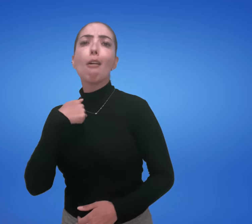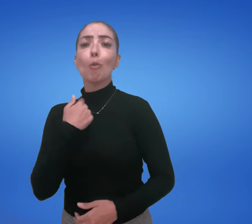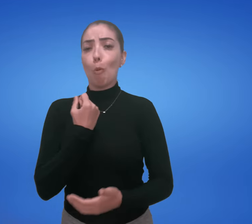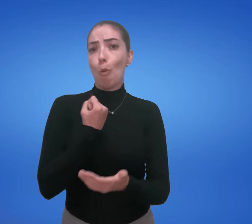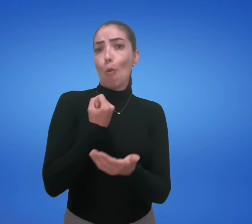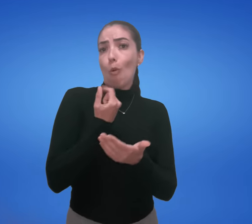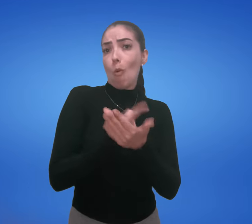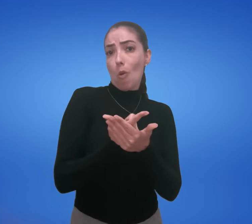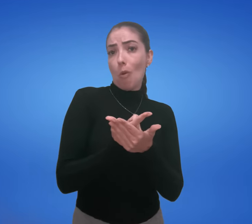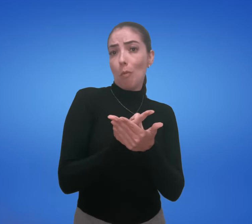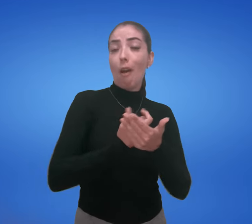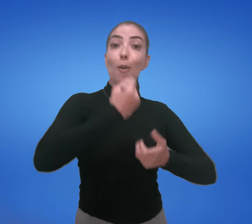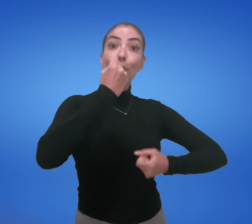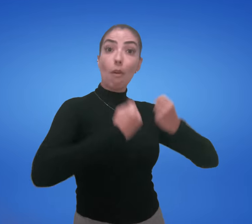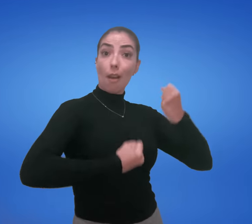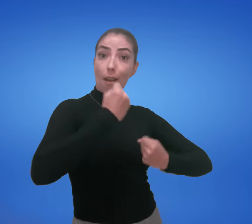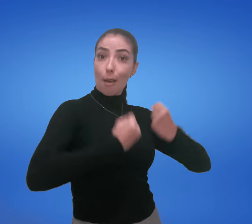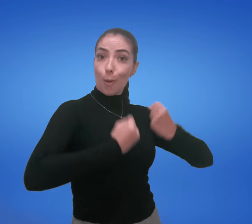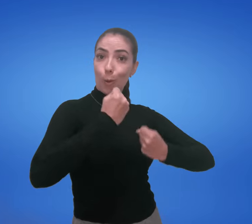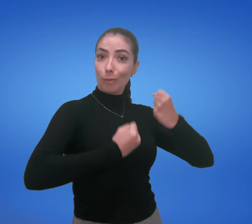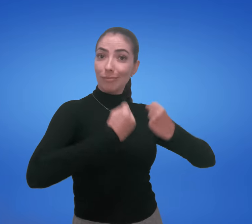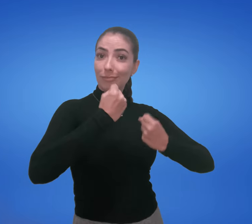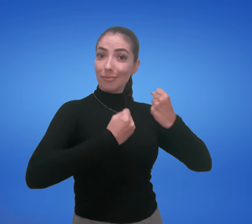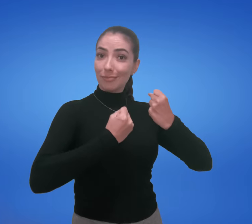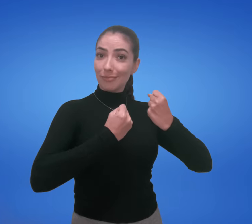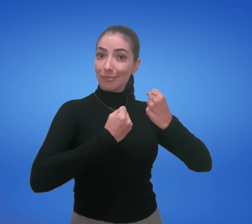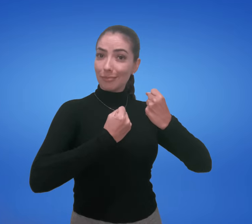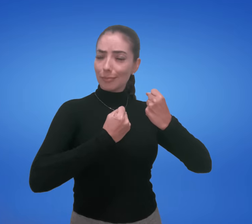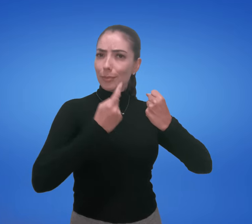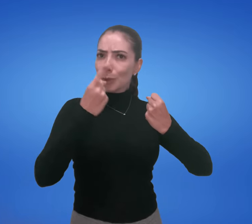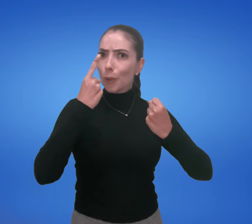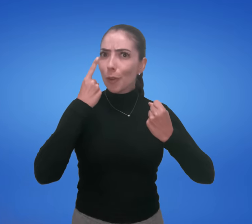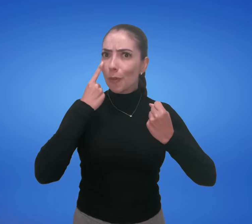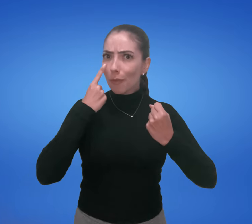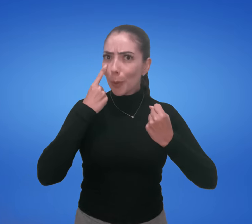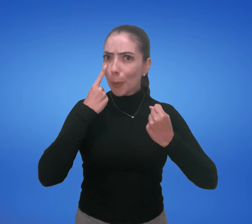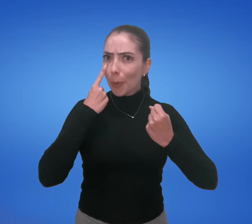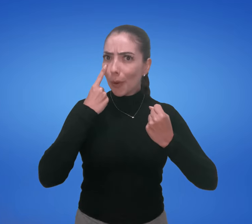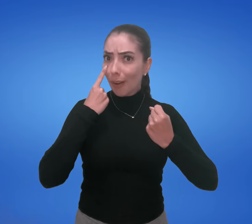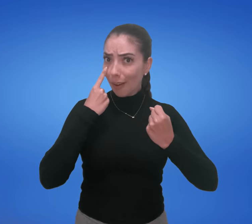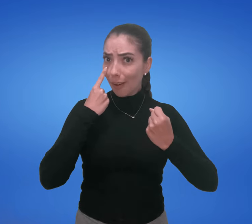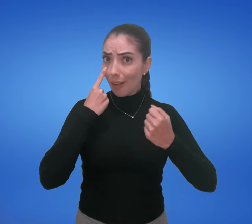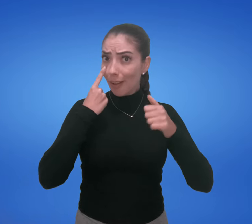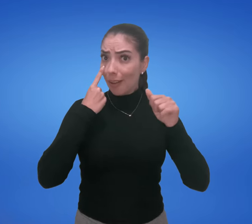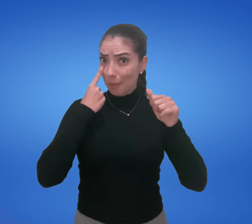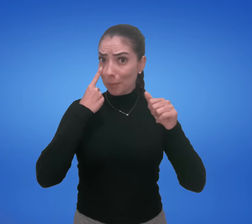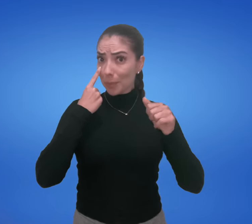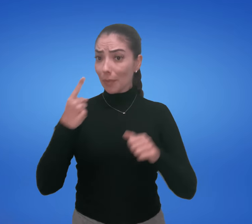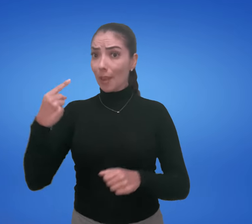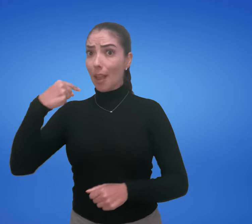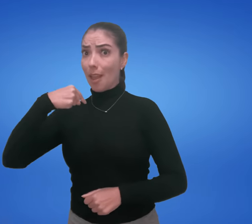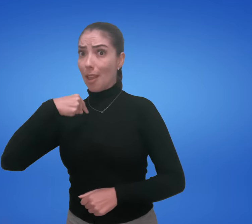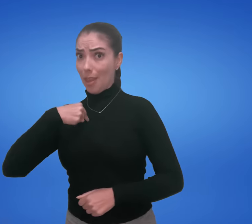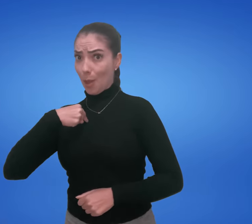Eu comprei um carro. Viram? Eu, sujeito.